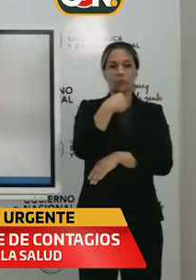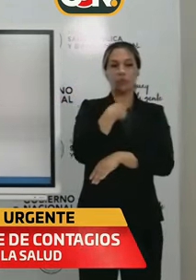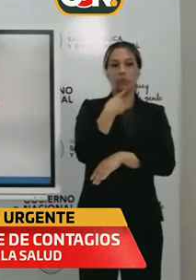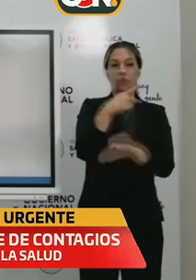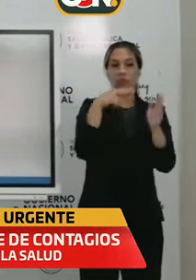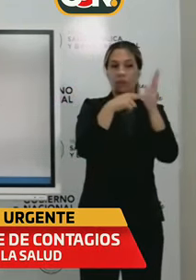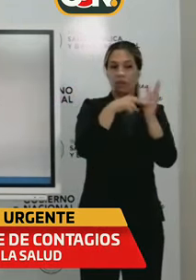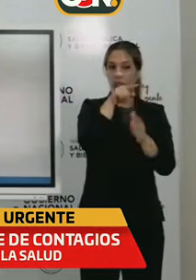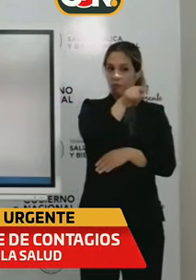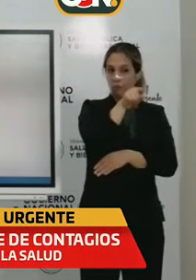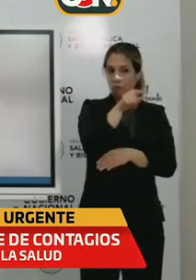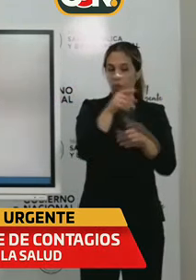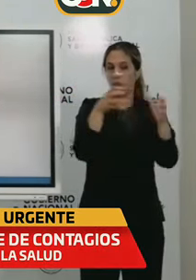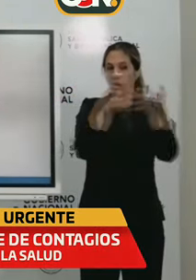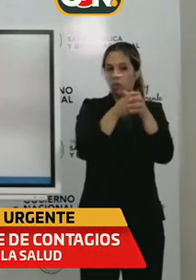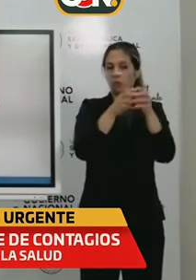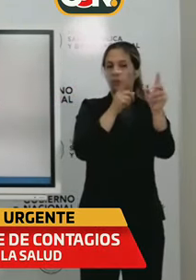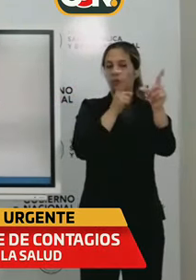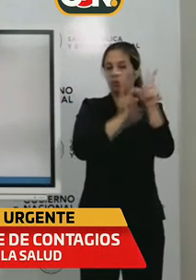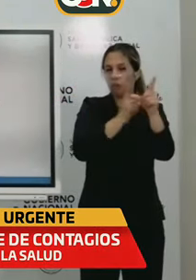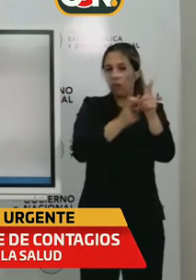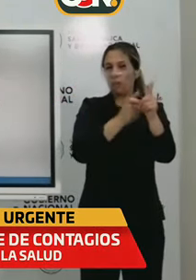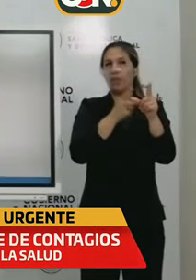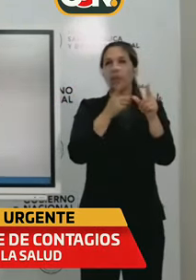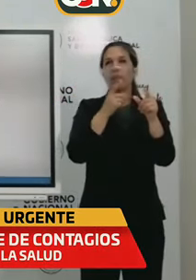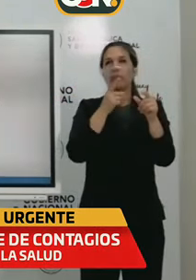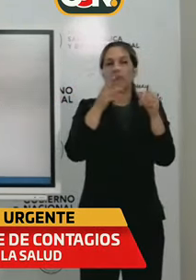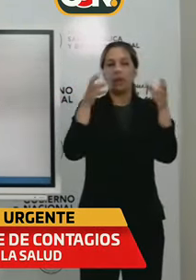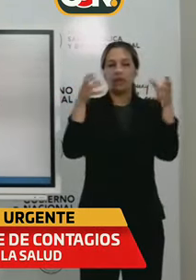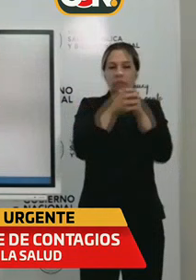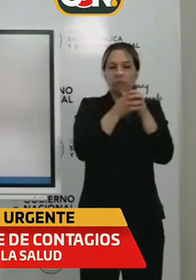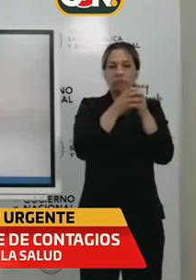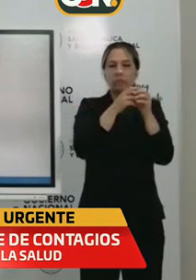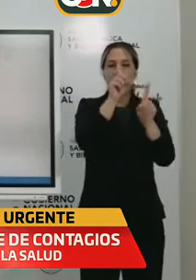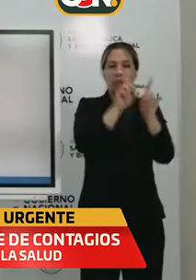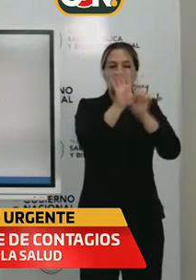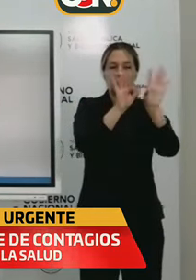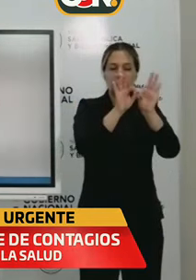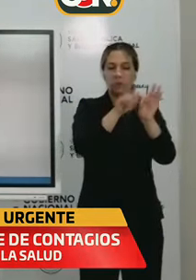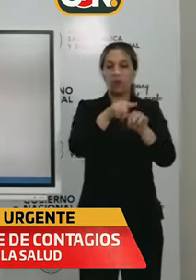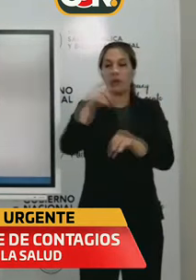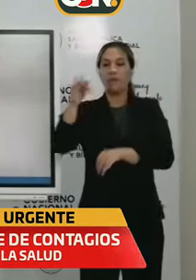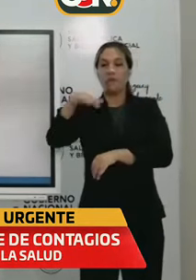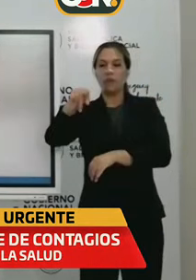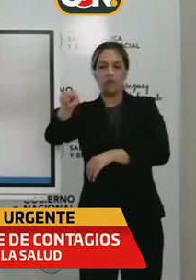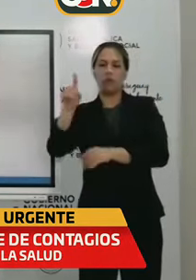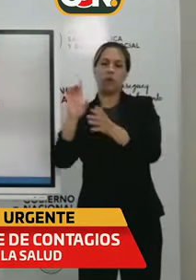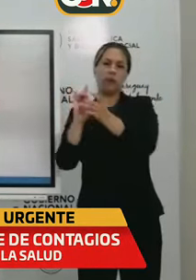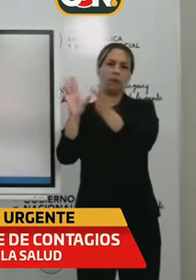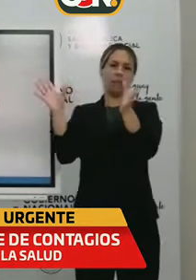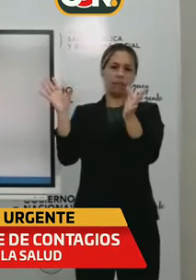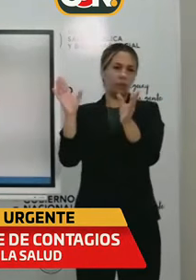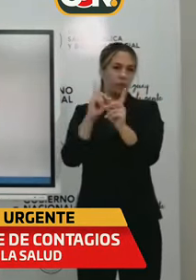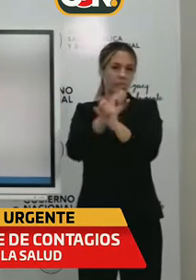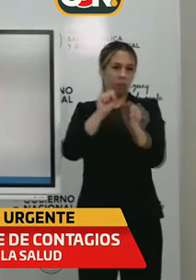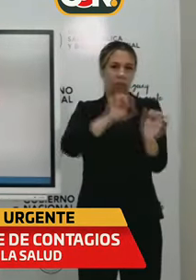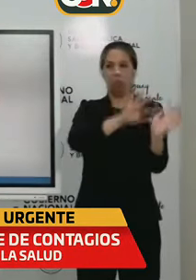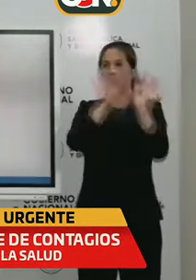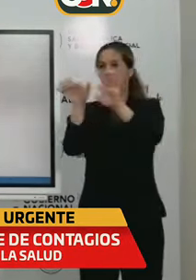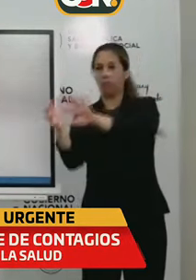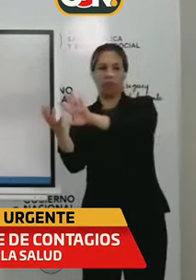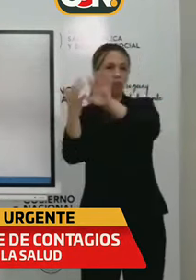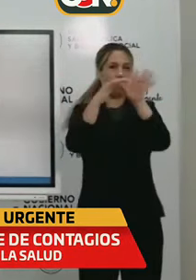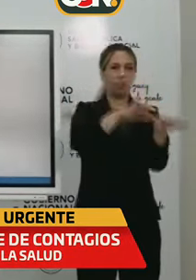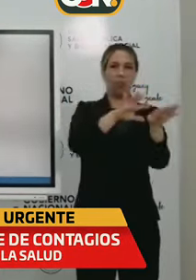actividades específicas de fase cero y a Fernando de la Mora no. Estas medidas hay que tomarlas en conjunto